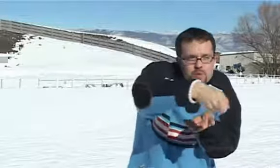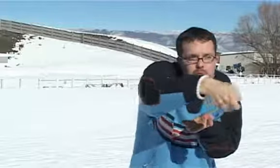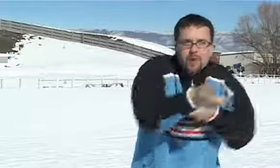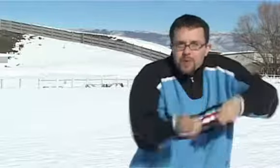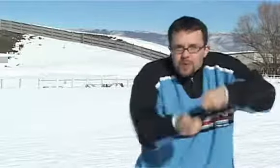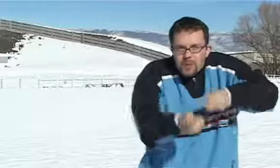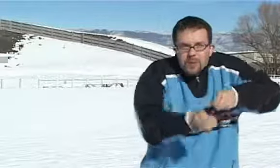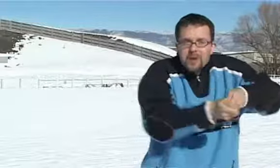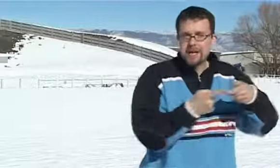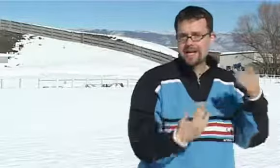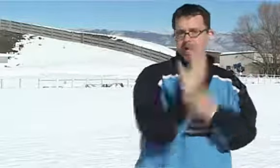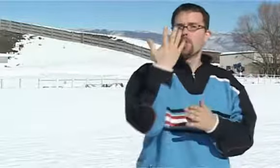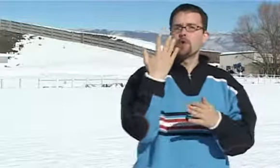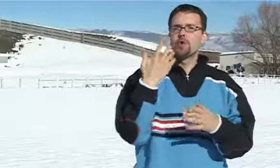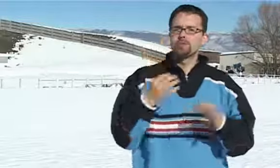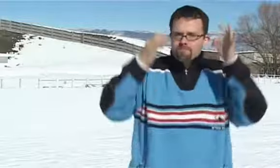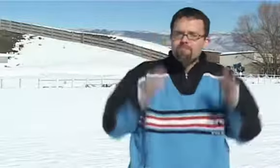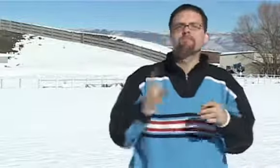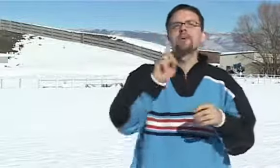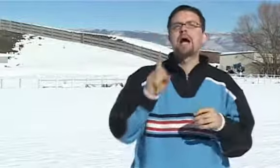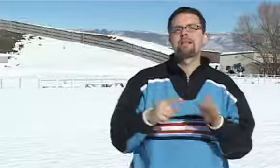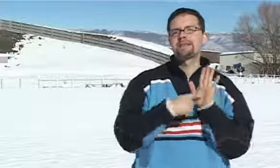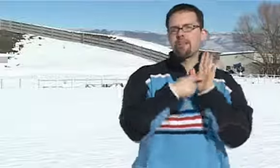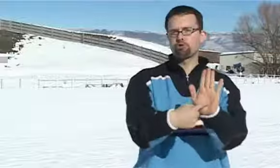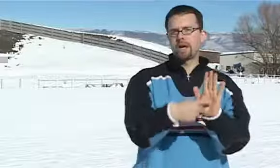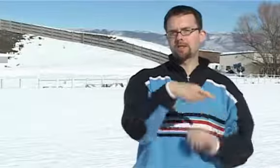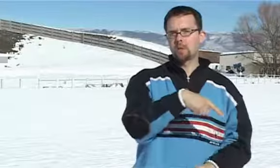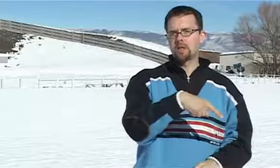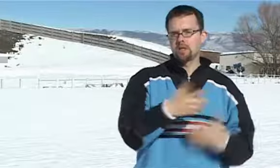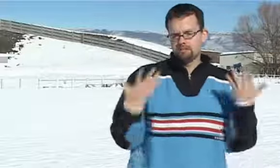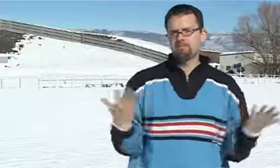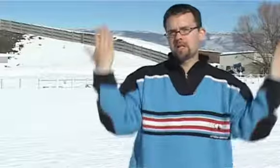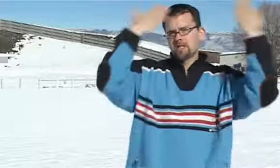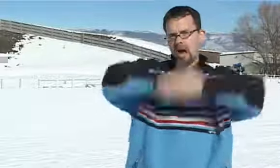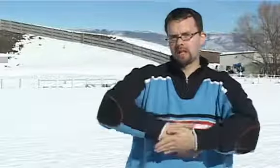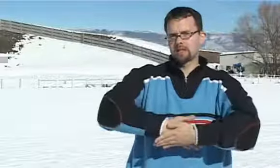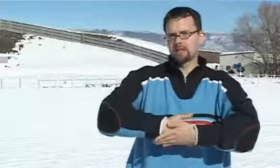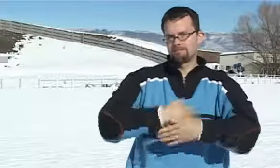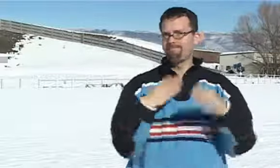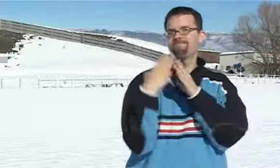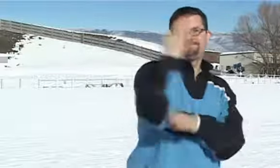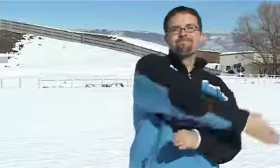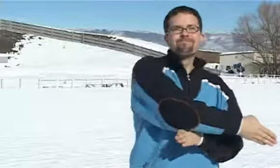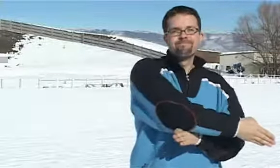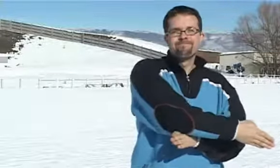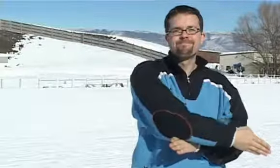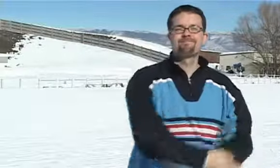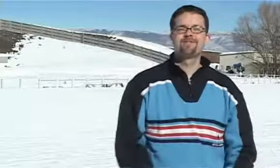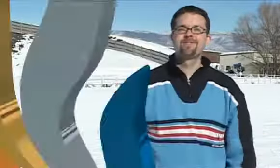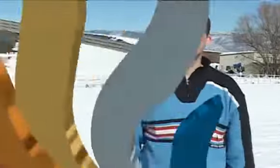sein. Eine weitere interessante Sportart. Das ist jedoch nicht eine echte, sondern eine Demonstration